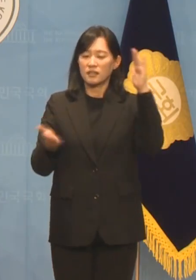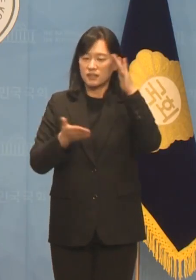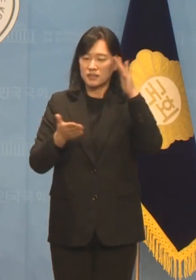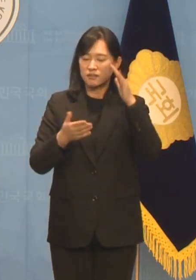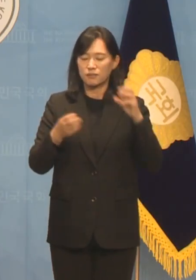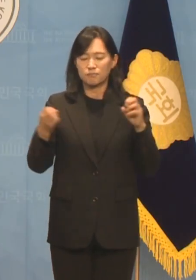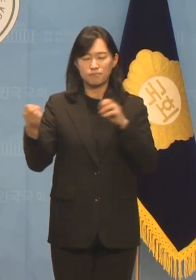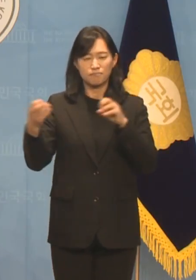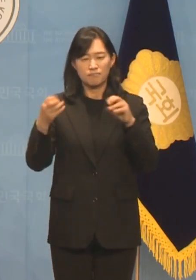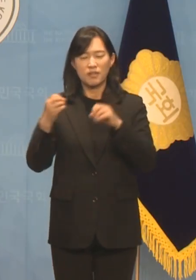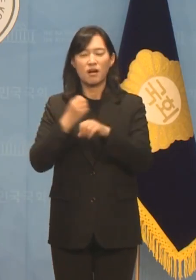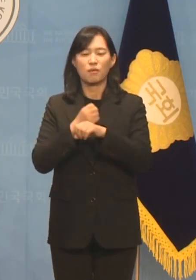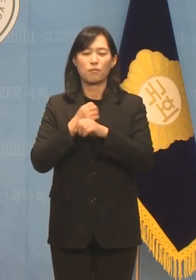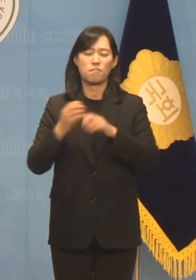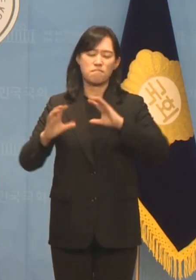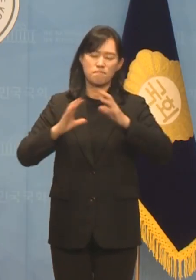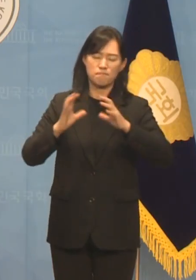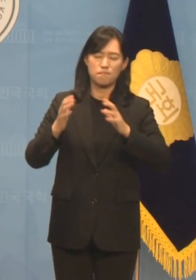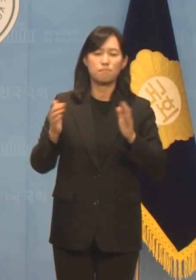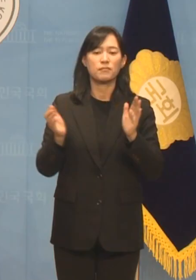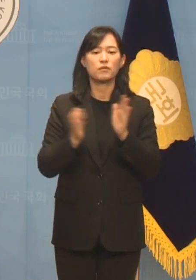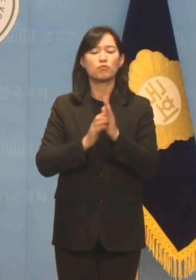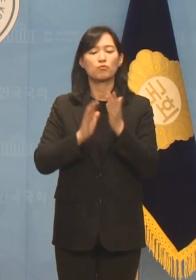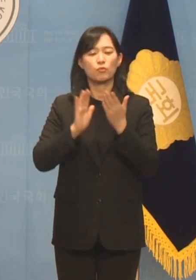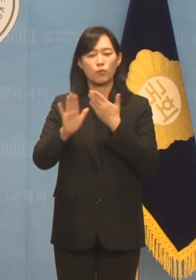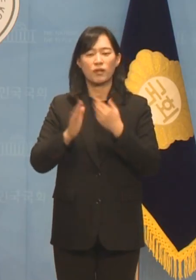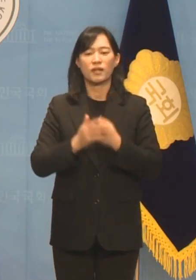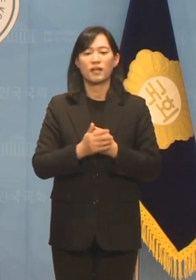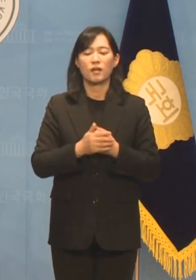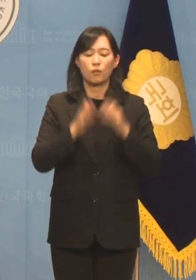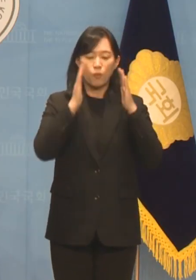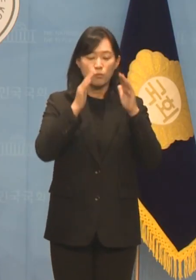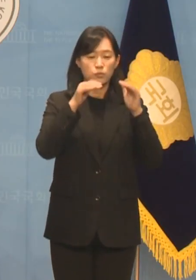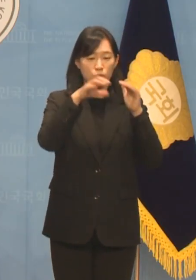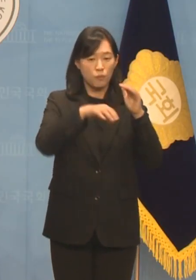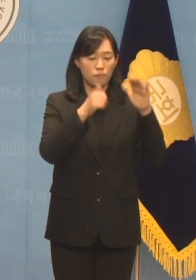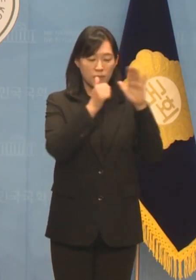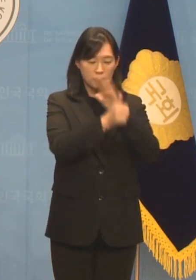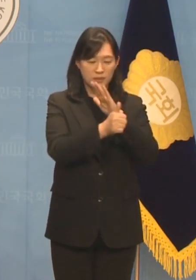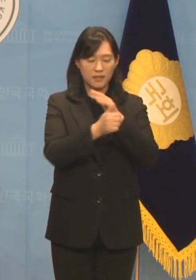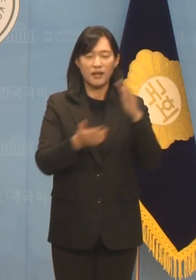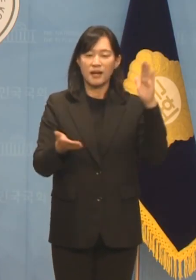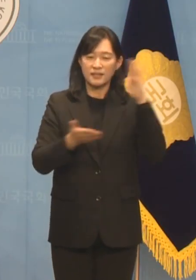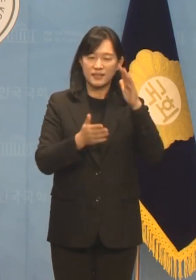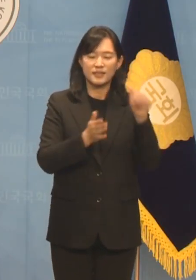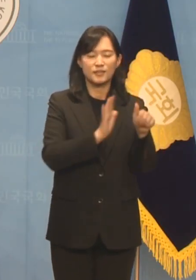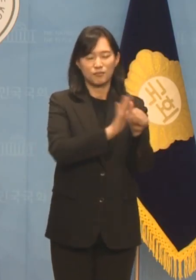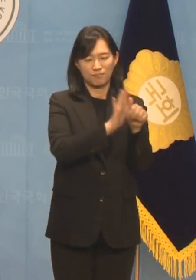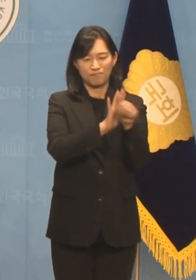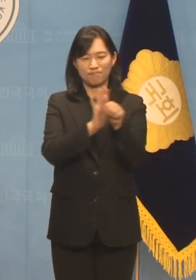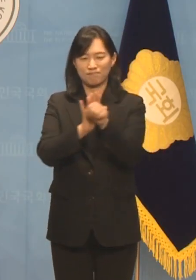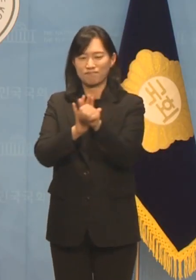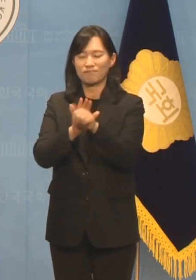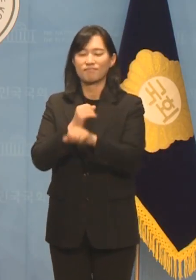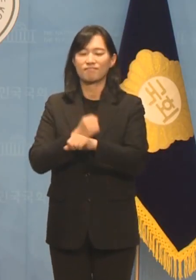토론을 나누고 간담회를 마친 뒤 강의실을 찾아 교육생들을 격려하는 시간도